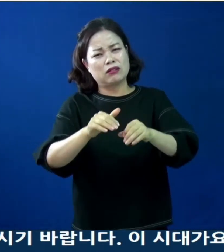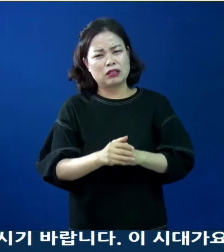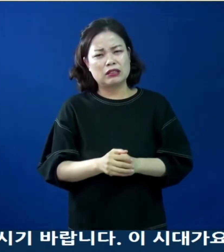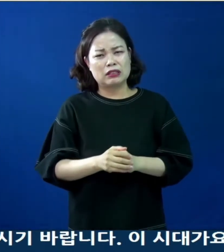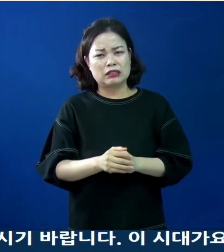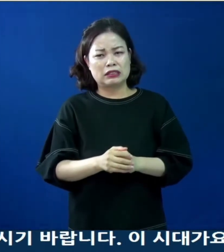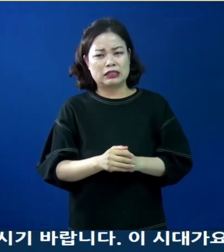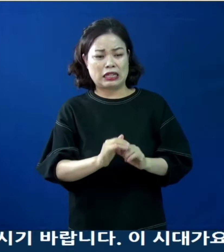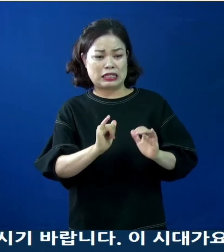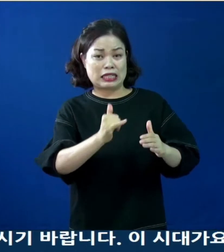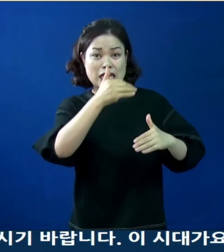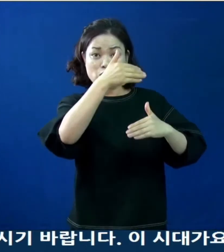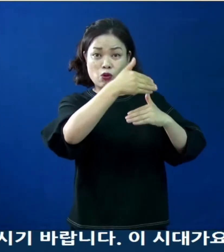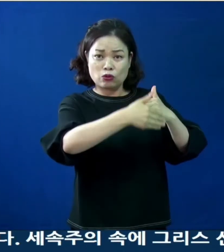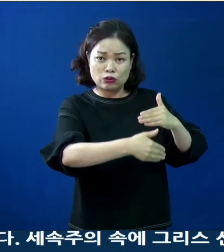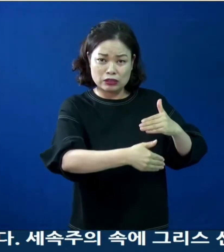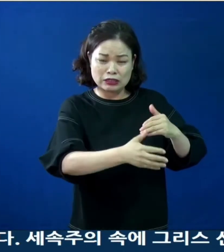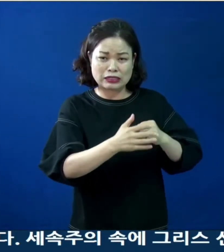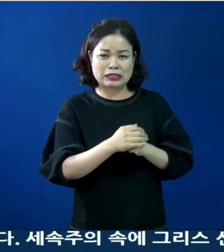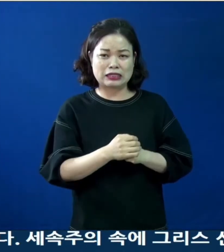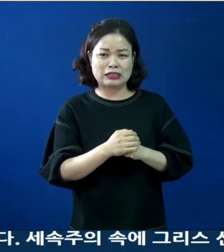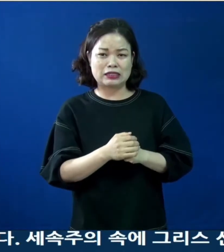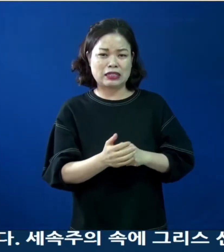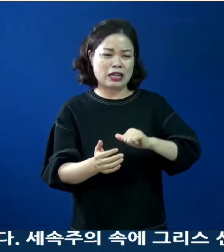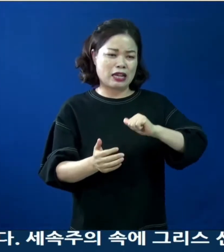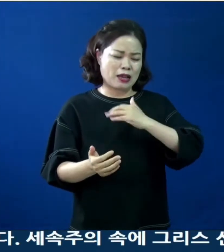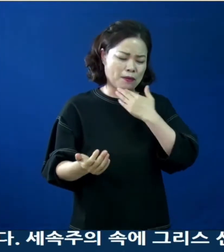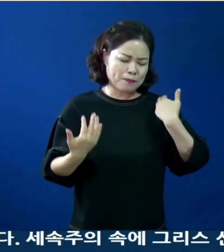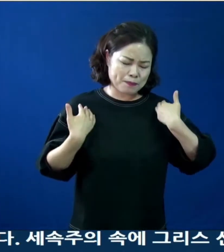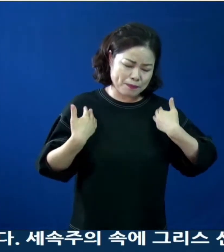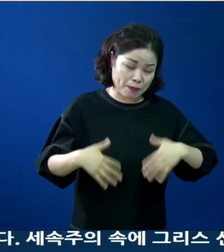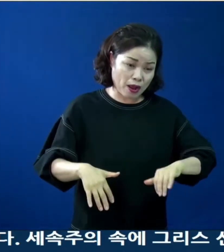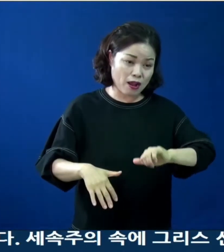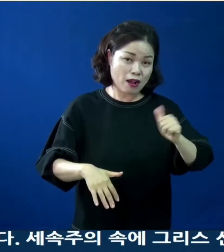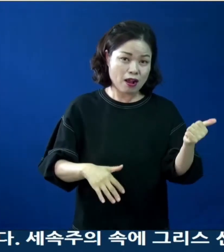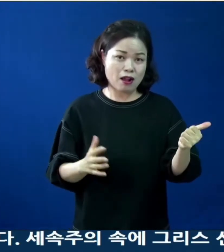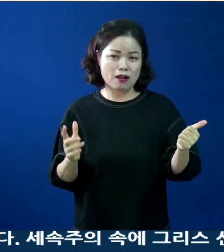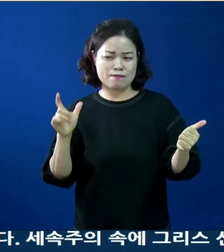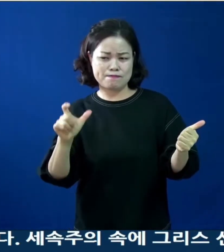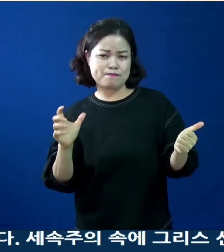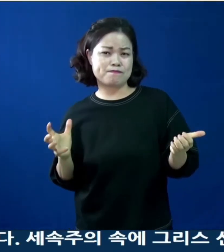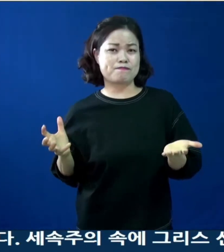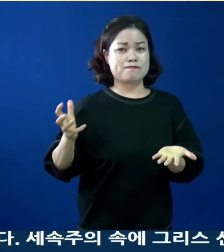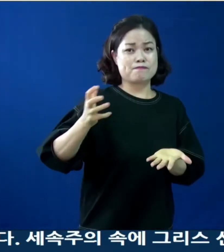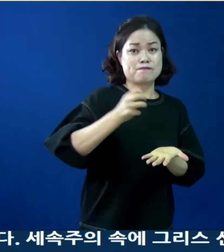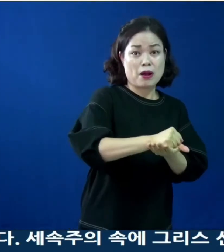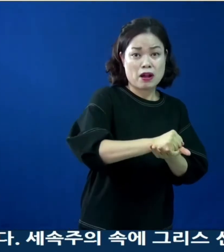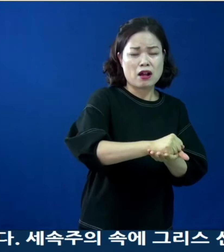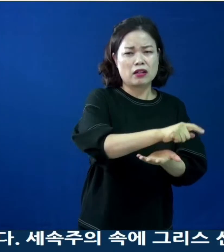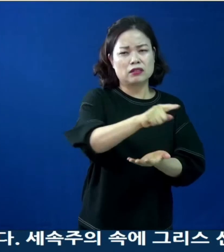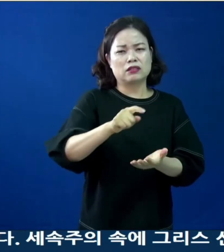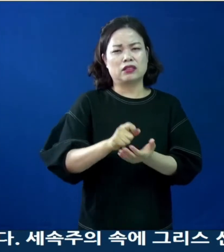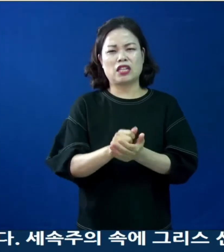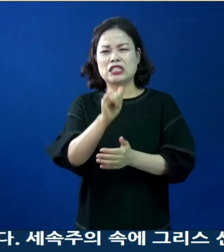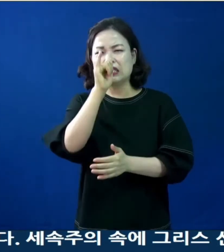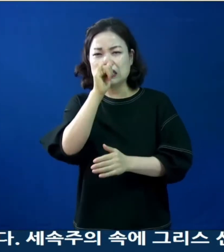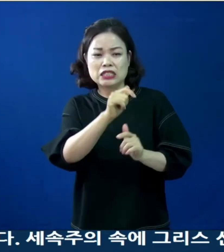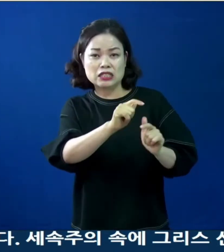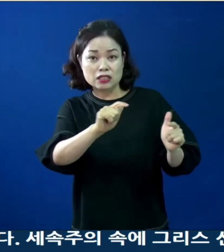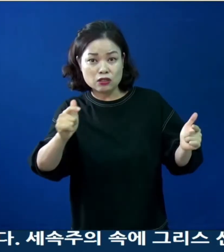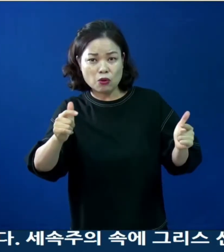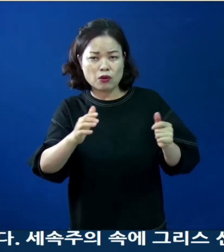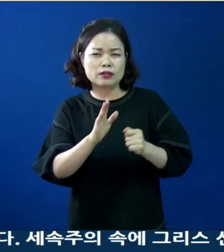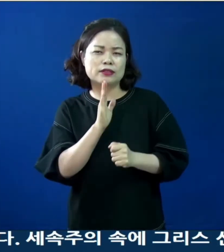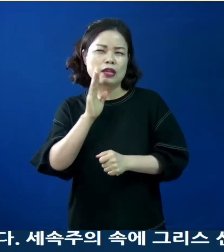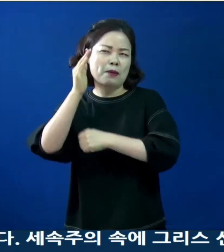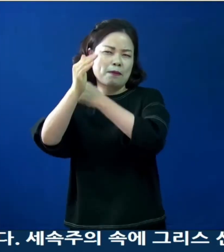그 세속주의, 양육강식, 진화론, 이런 문화적인 뿌리가 거기 있는 거죠. 그들에게